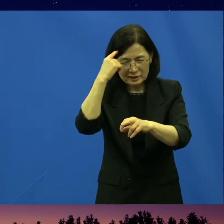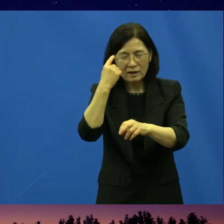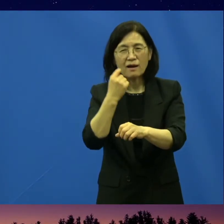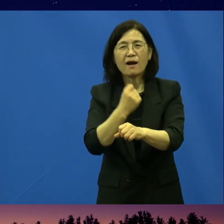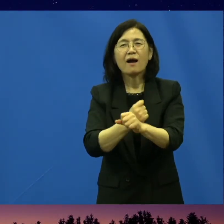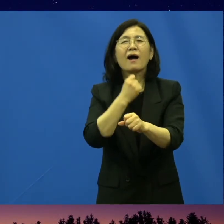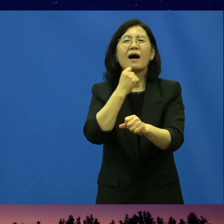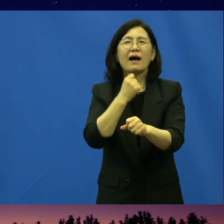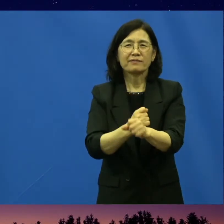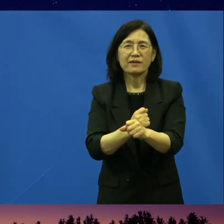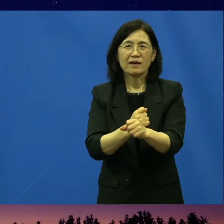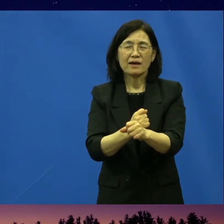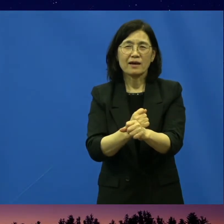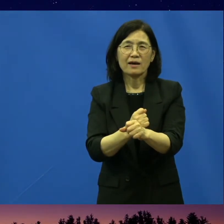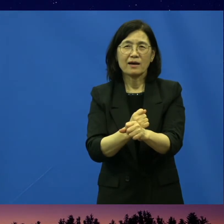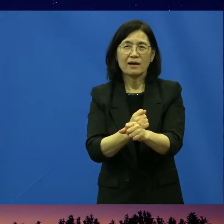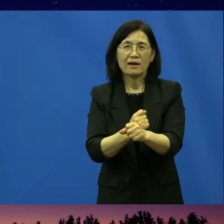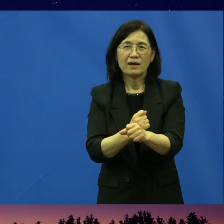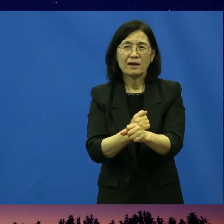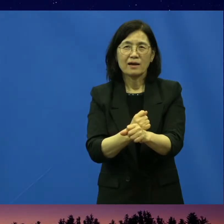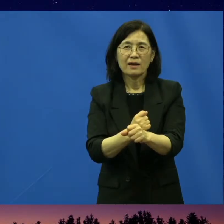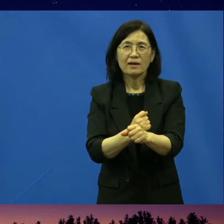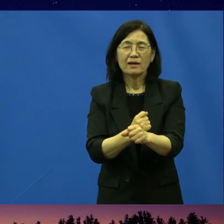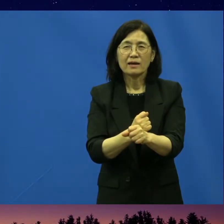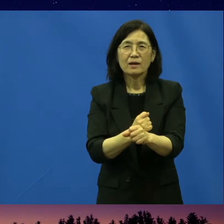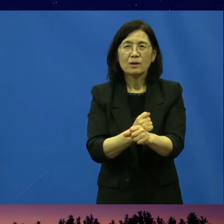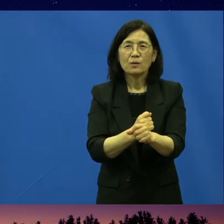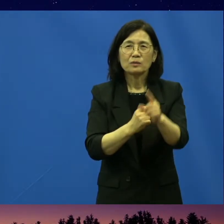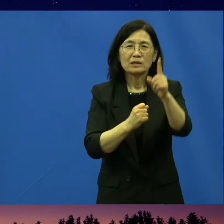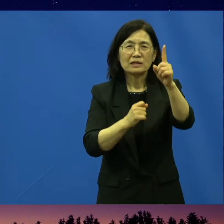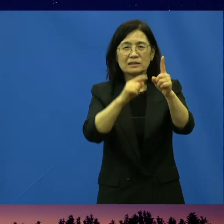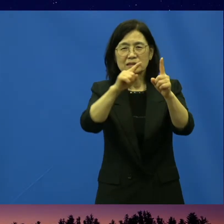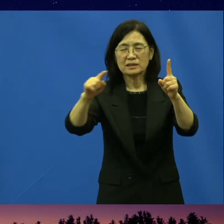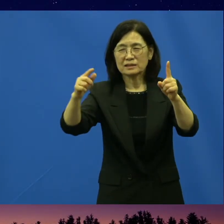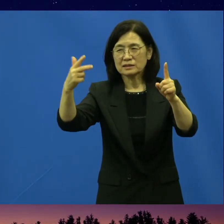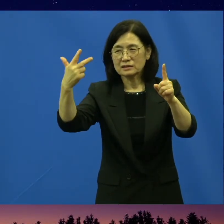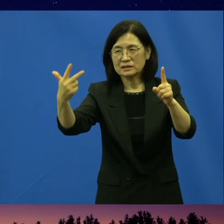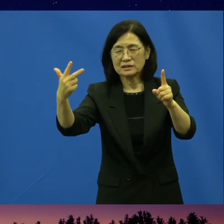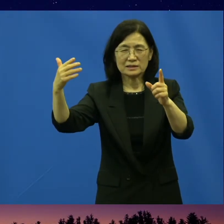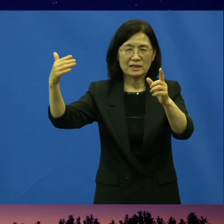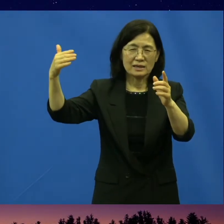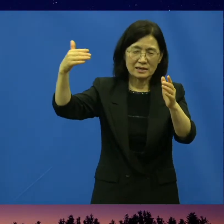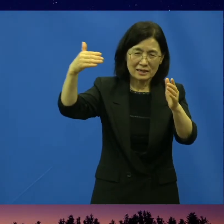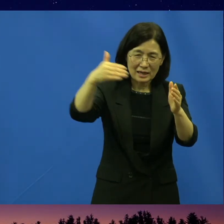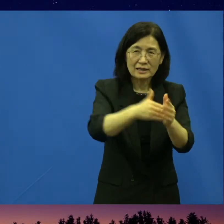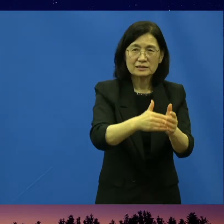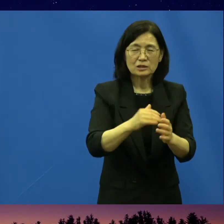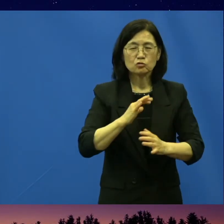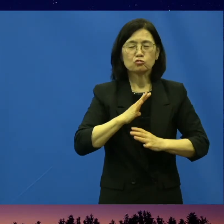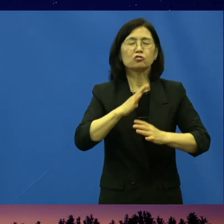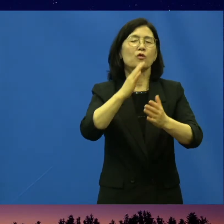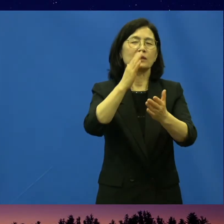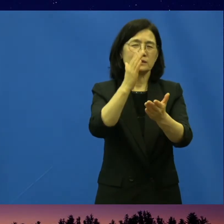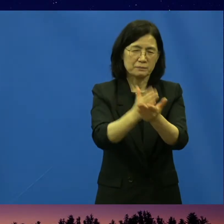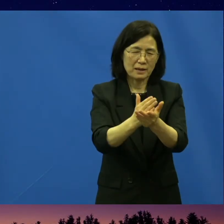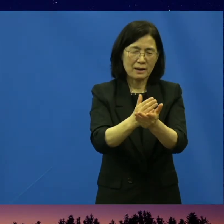여러분, 오늘 1절부터 7절까지 내용을 보면요. 거의 뭐 그냥 폭탄이에요. 폭탄. 두려워하지 말라.